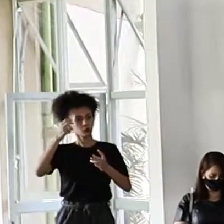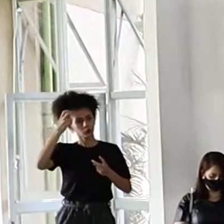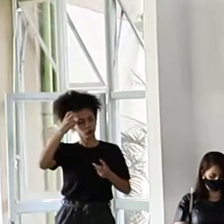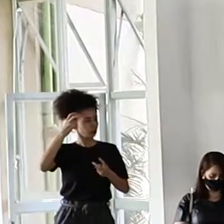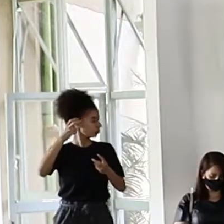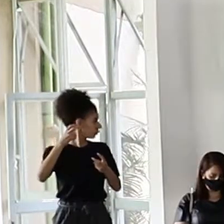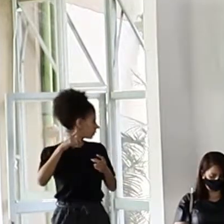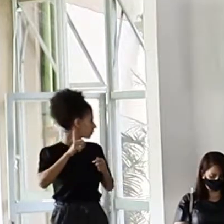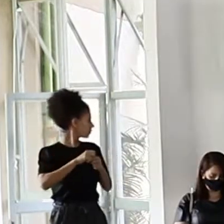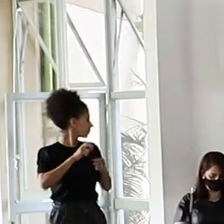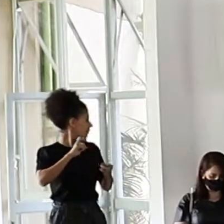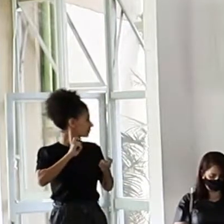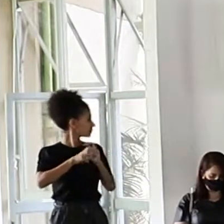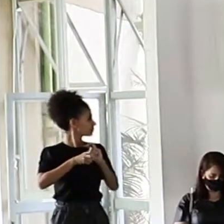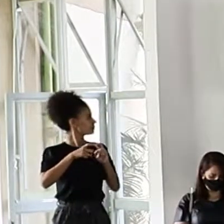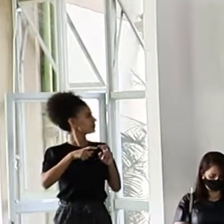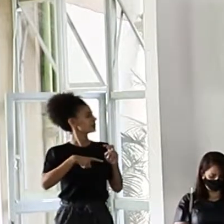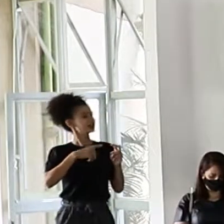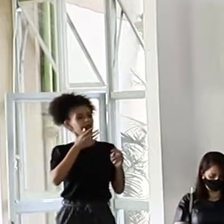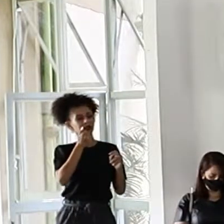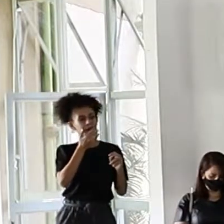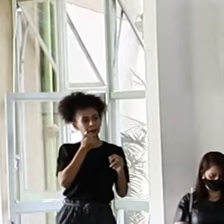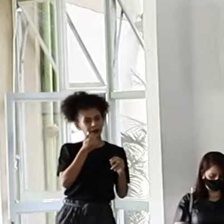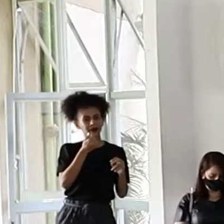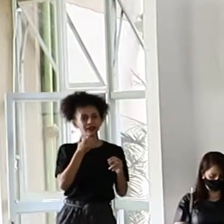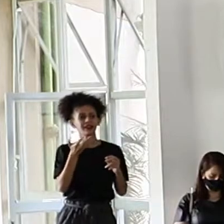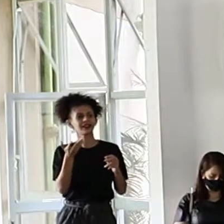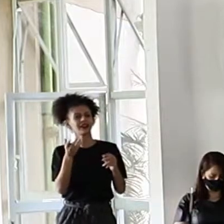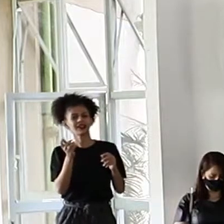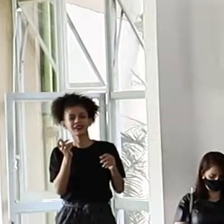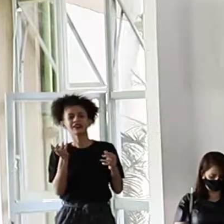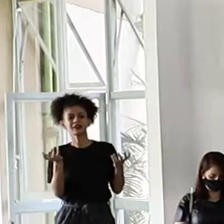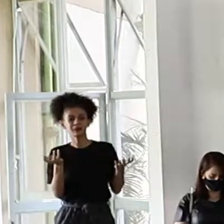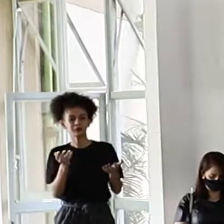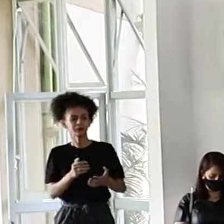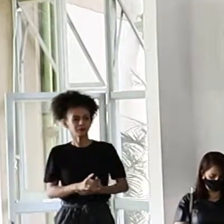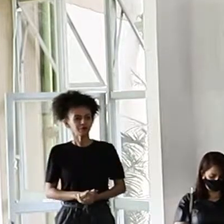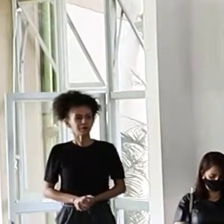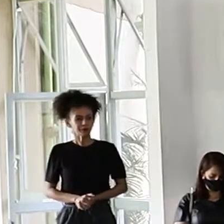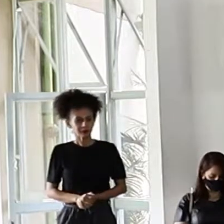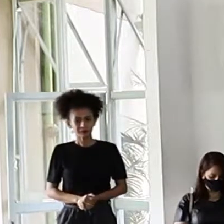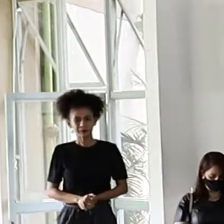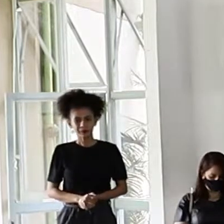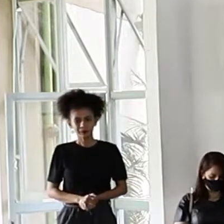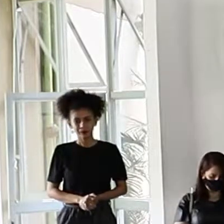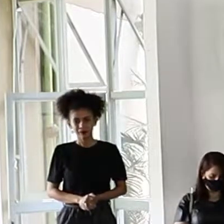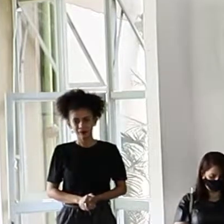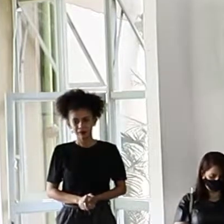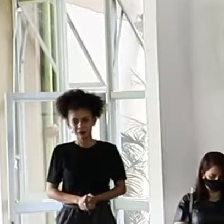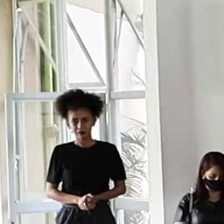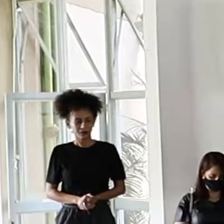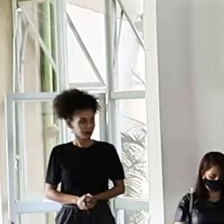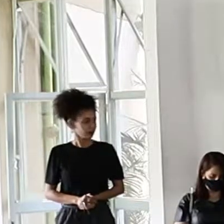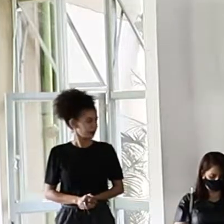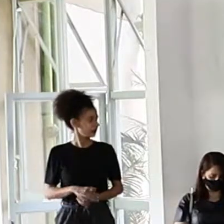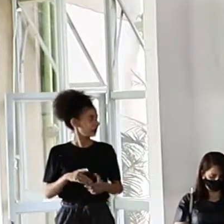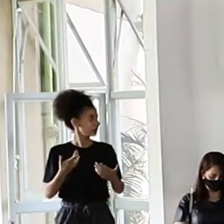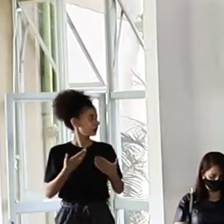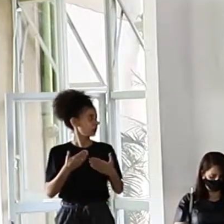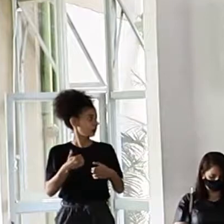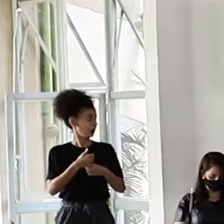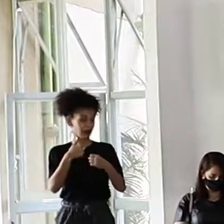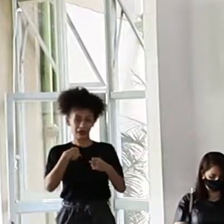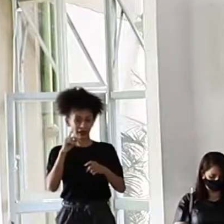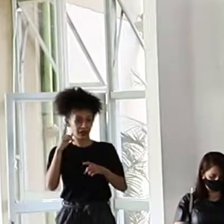mãe era servente do GG é mais uma escola de qualidade eu não fiz o NBB naquela época só entrava na UnB que está na escola pública